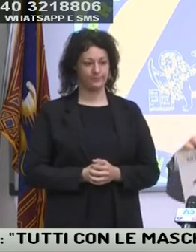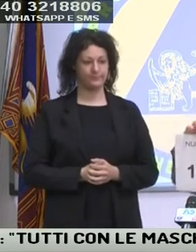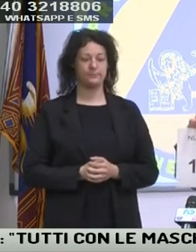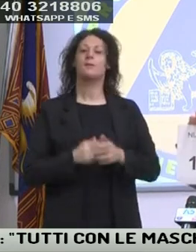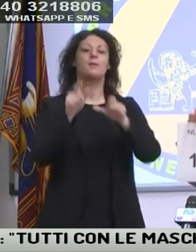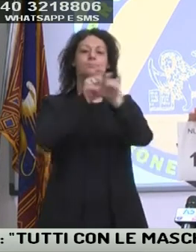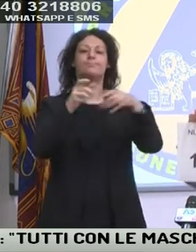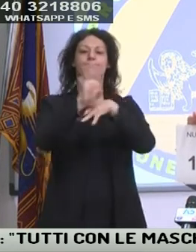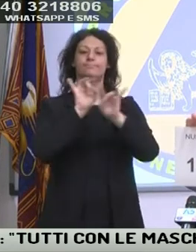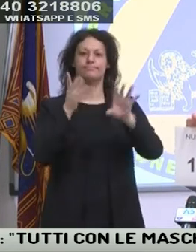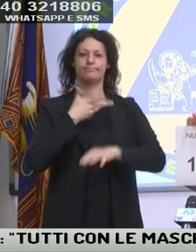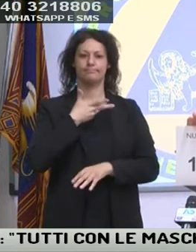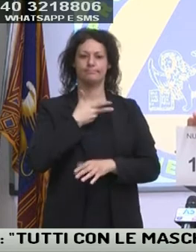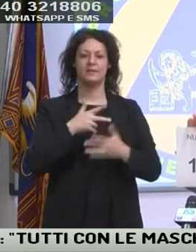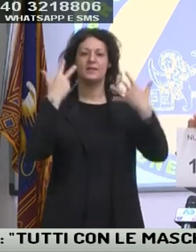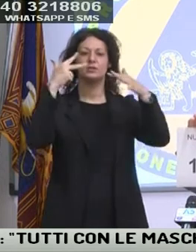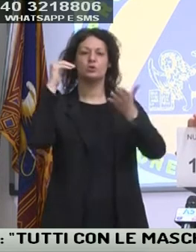Il numero di positivi è